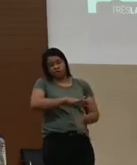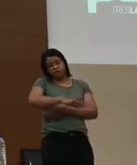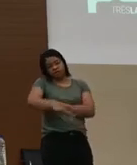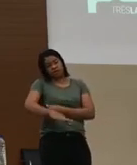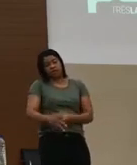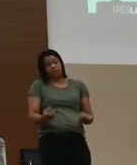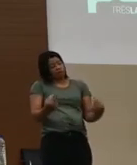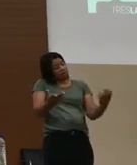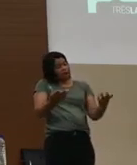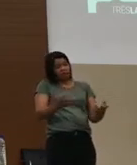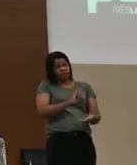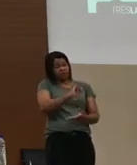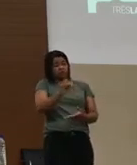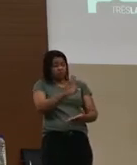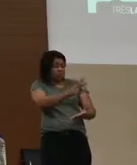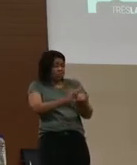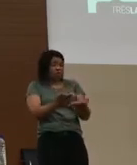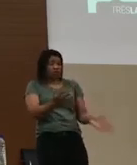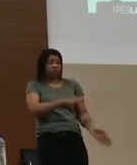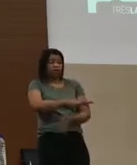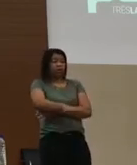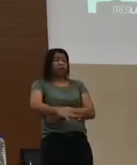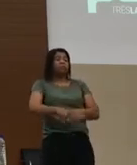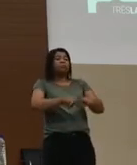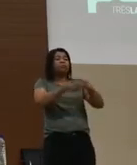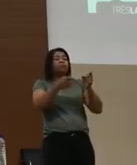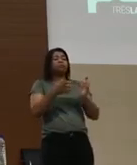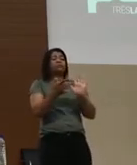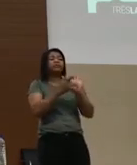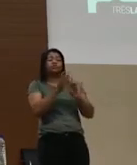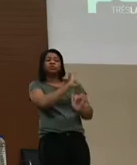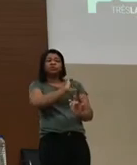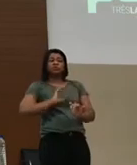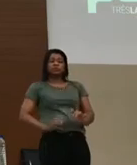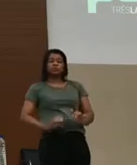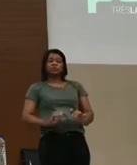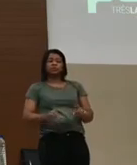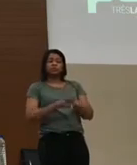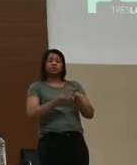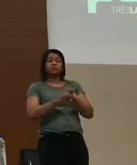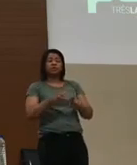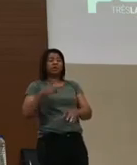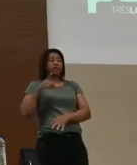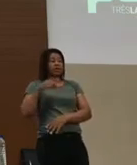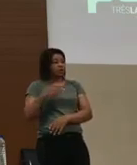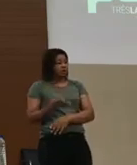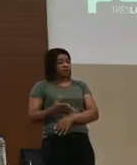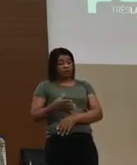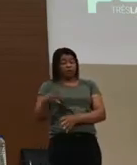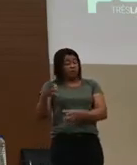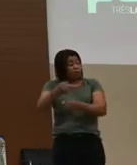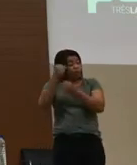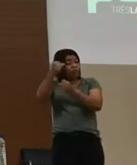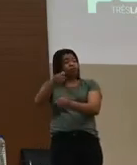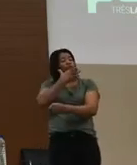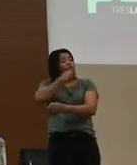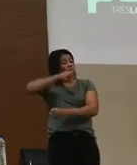daquilo. Por exemplo, Jesus colocou a tesouraria na mão do Judas,